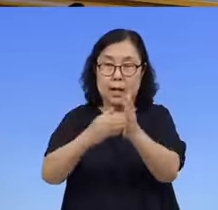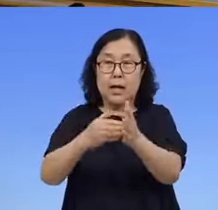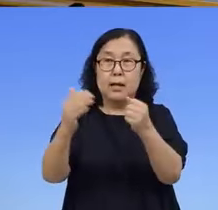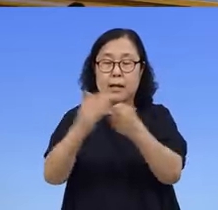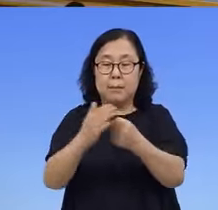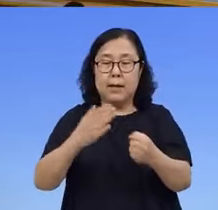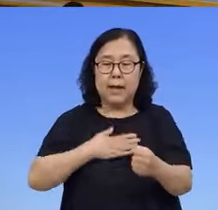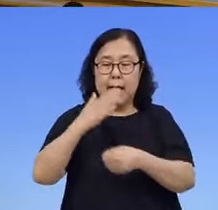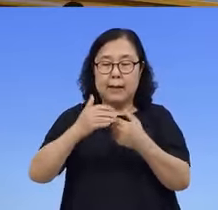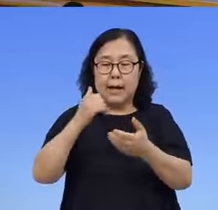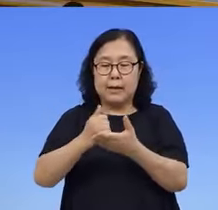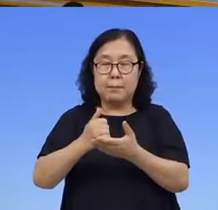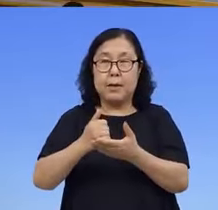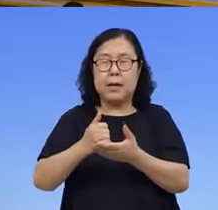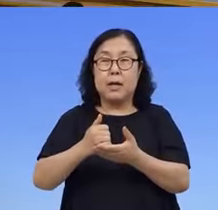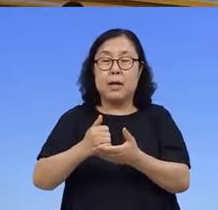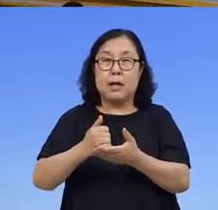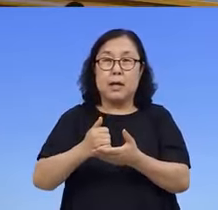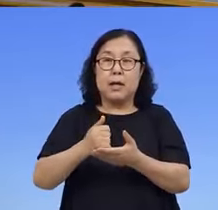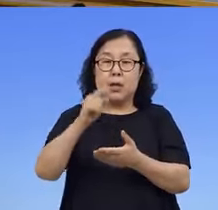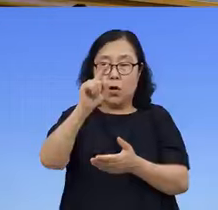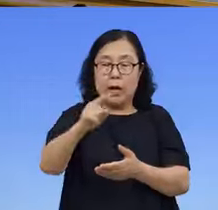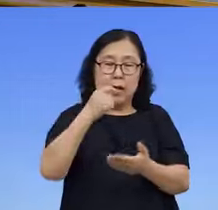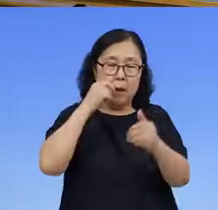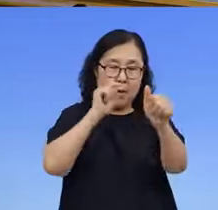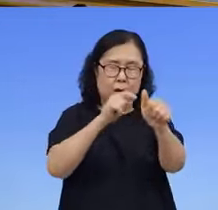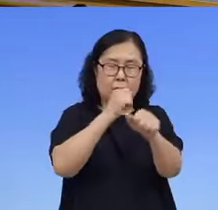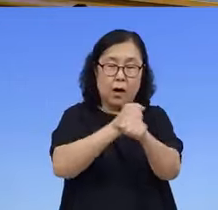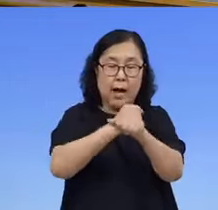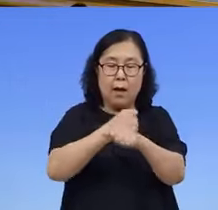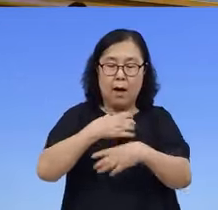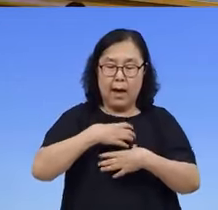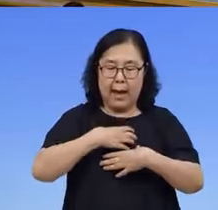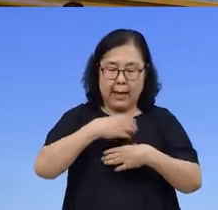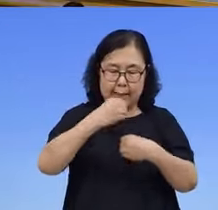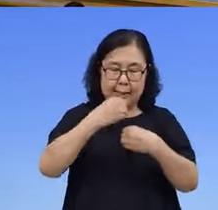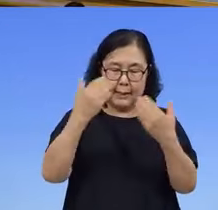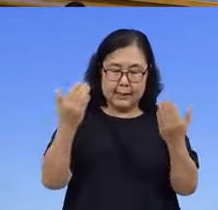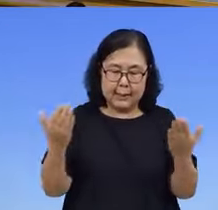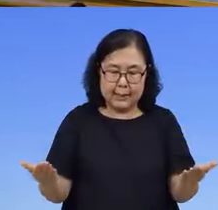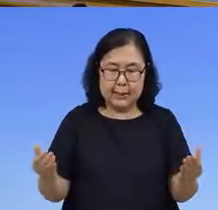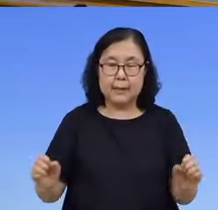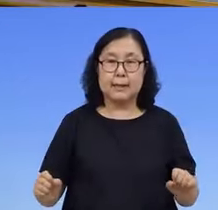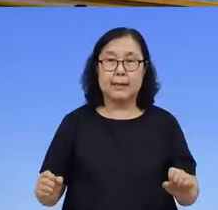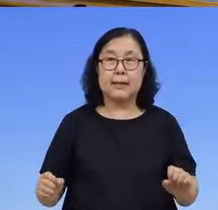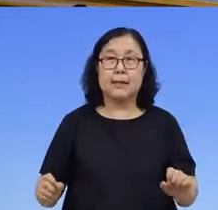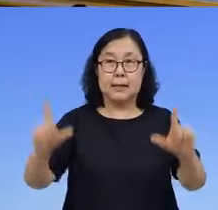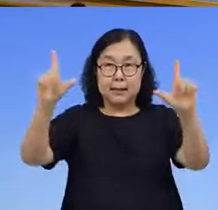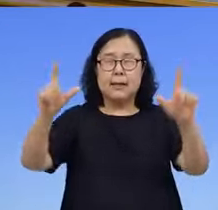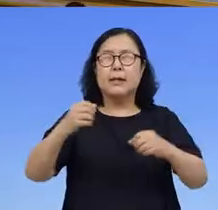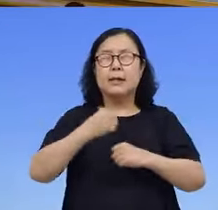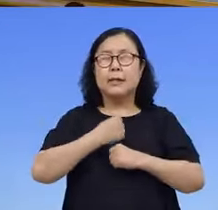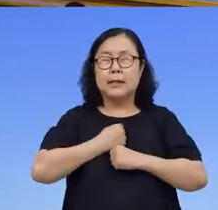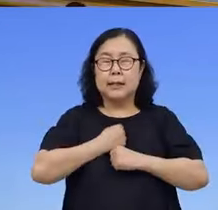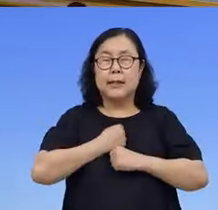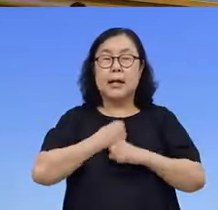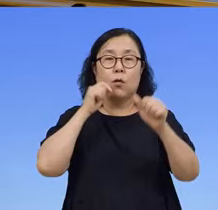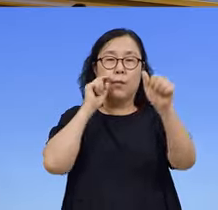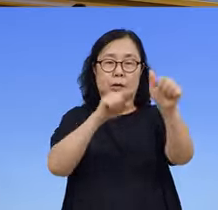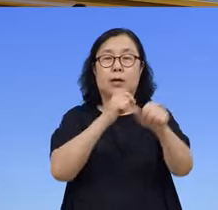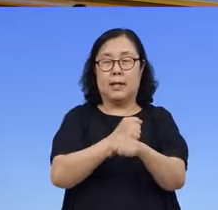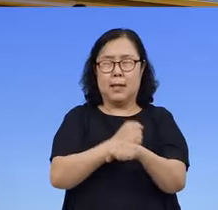내었나니 그러므로 내 하나님 여호와가 너에게 명령하여 안식일을 지키라 하느니라. 이 말씀의 의미가 뭡니까?